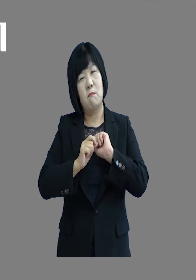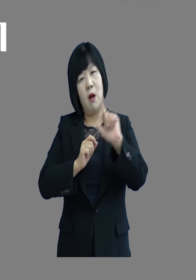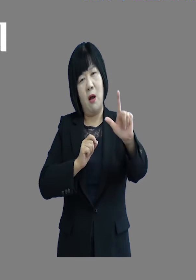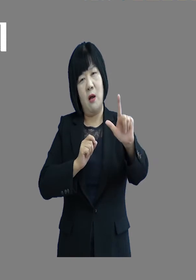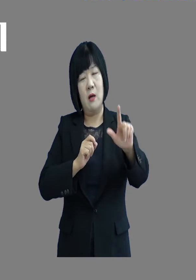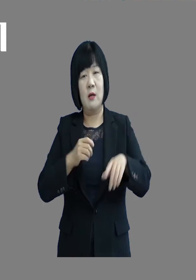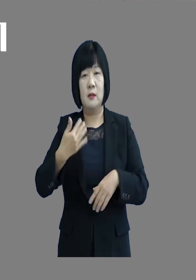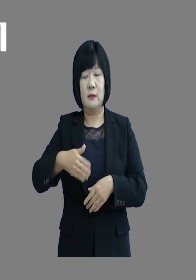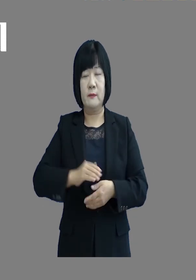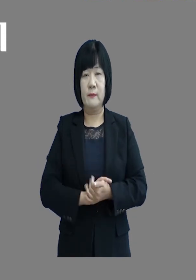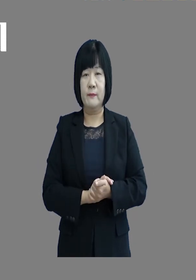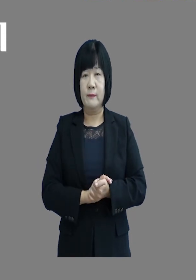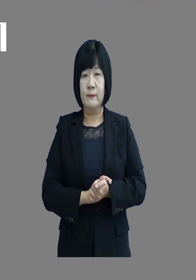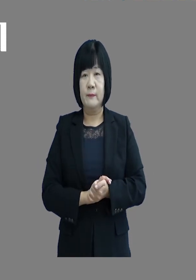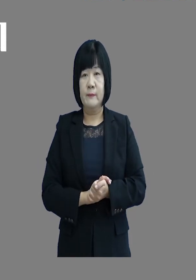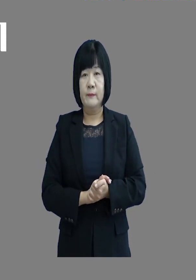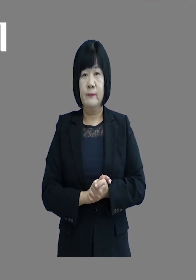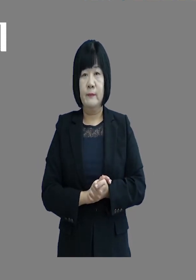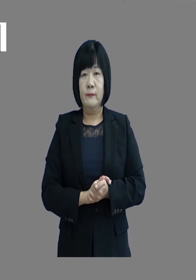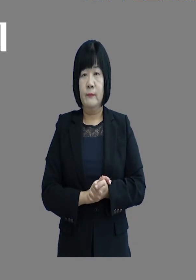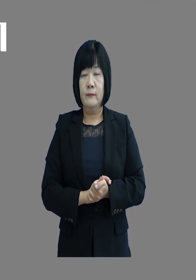보입니다.